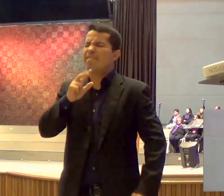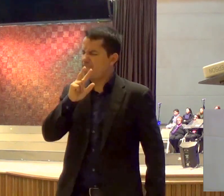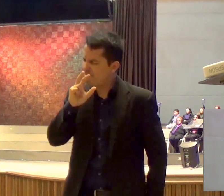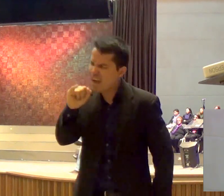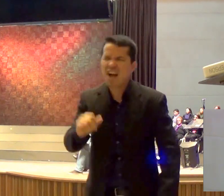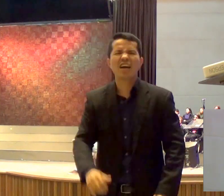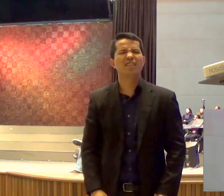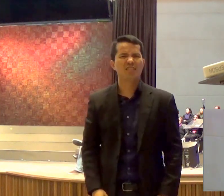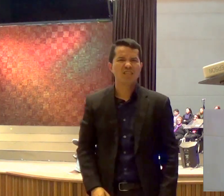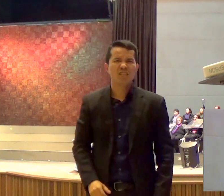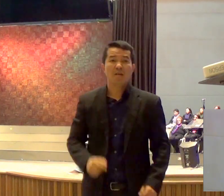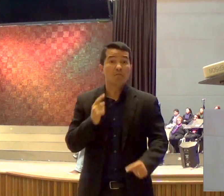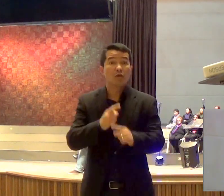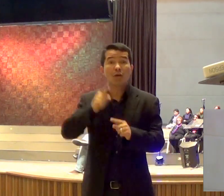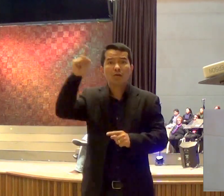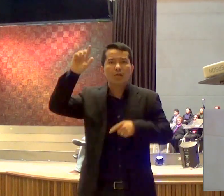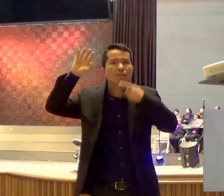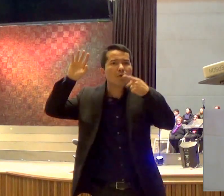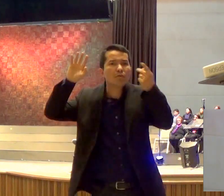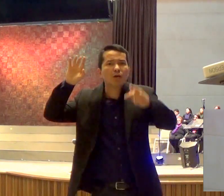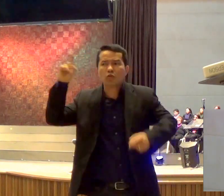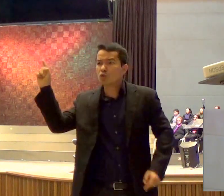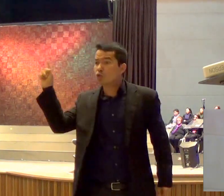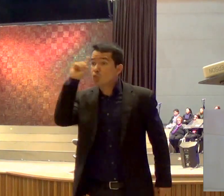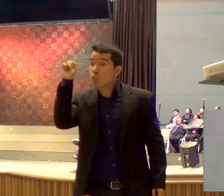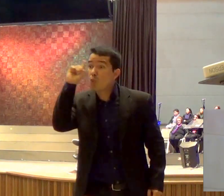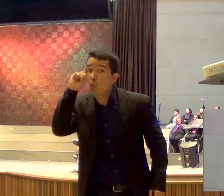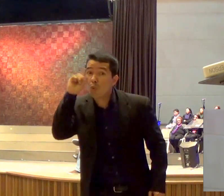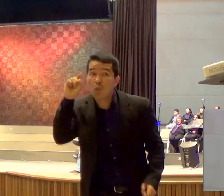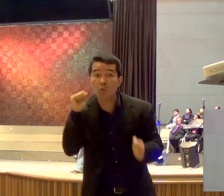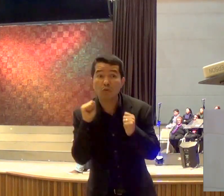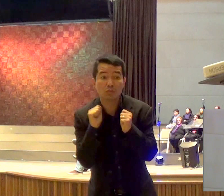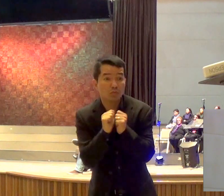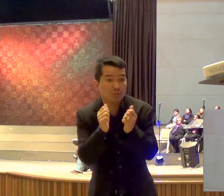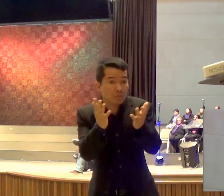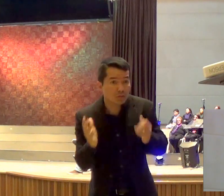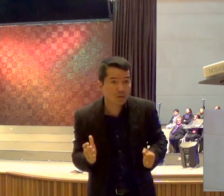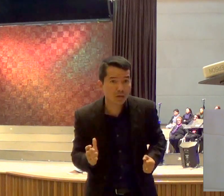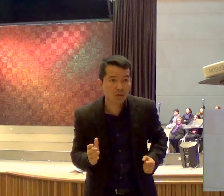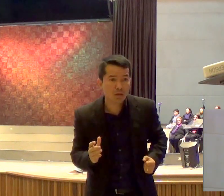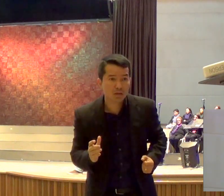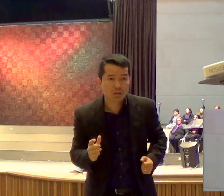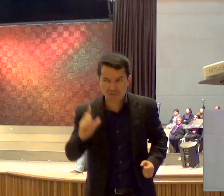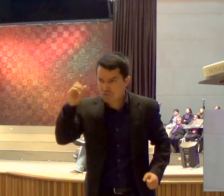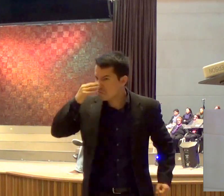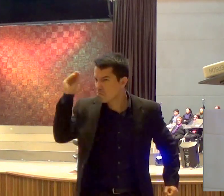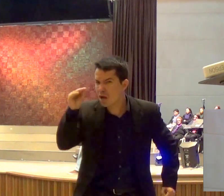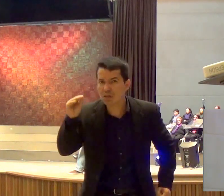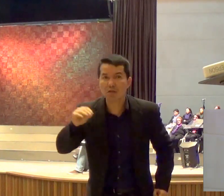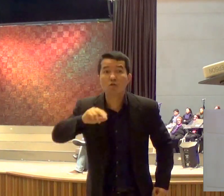dias até a consumação dos séculos